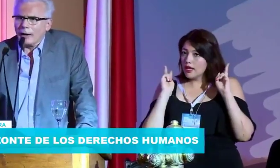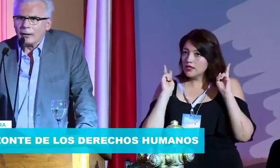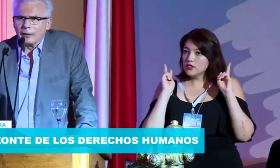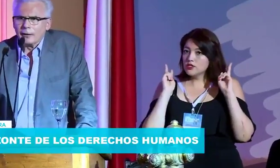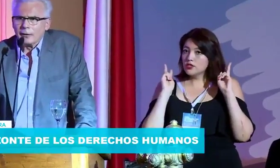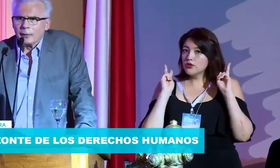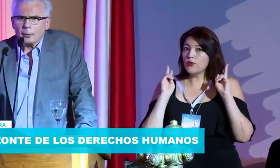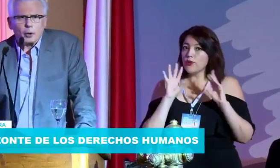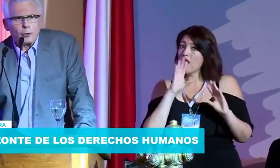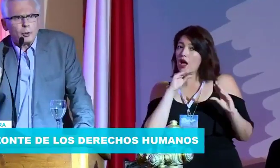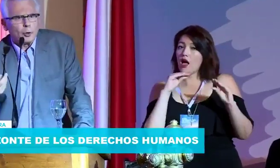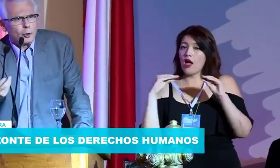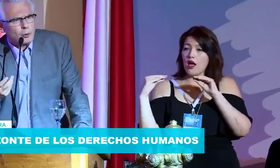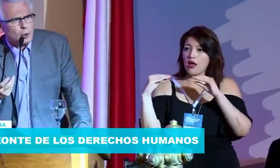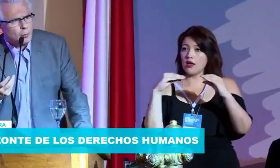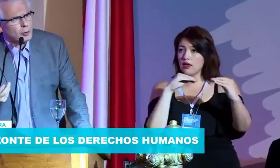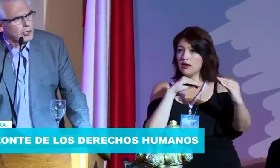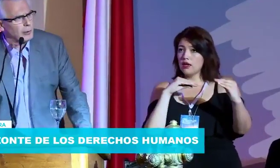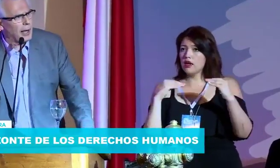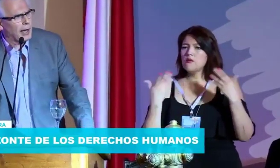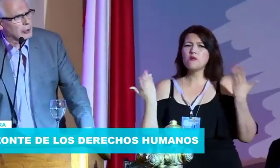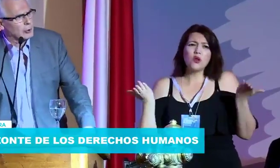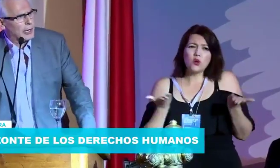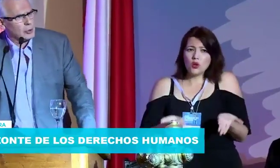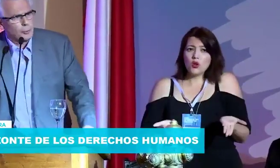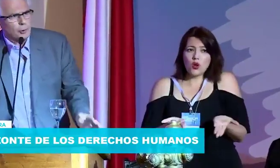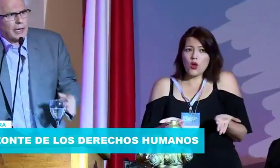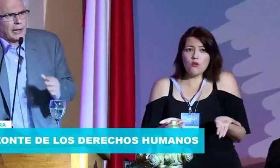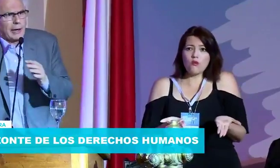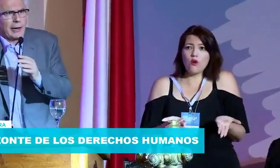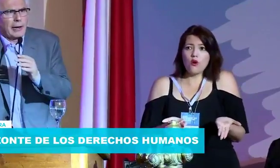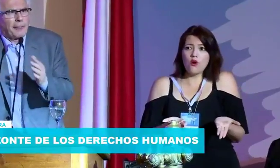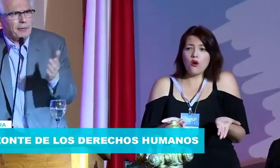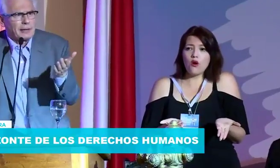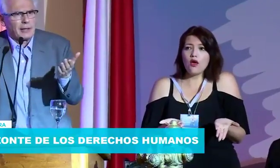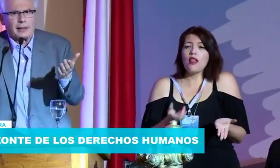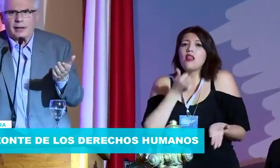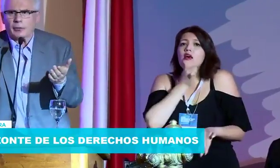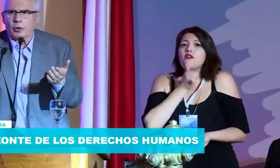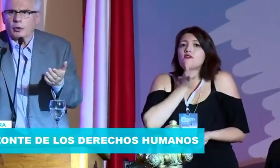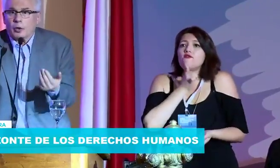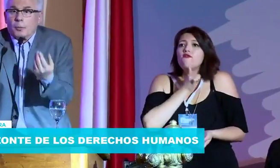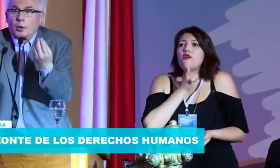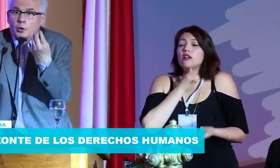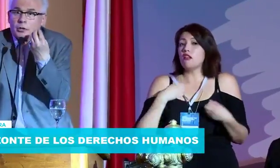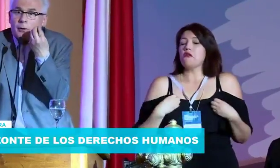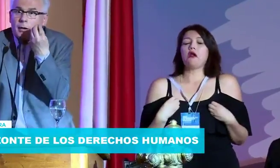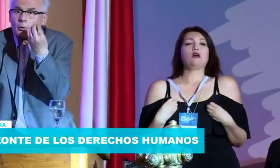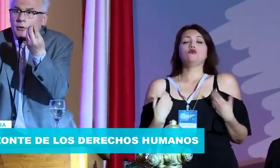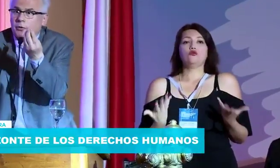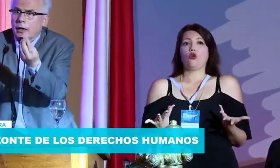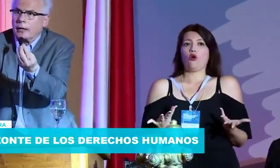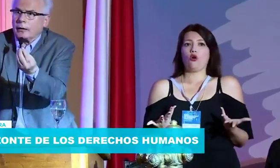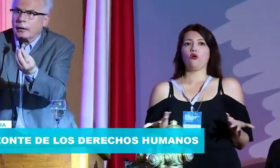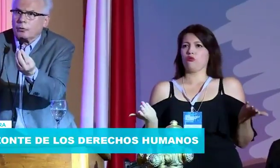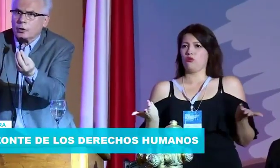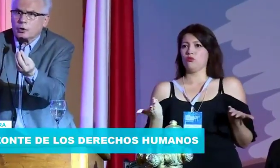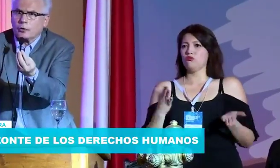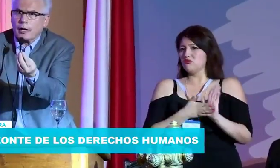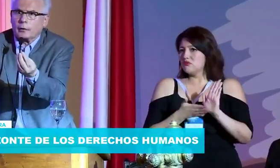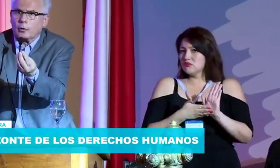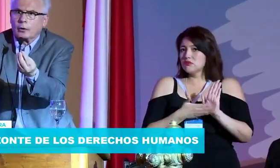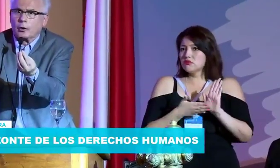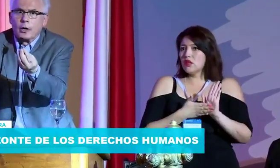al agua. Pero ¿cómo se va a soportar la falta de reacción? ¿Cómo no se va a justificar la